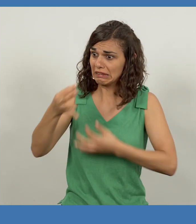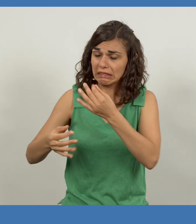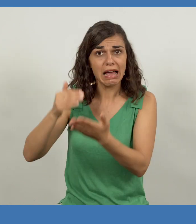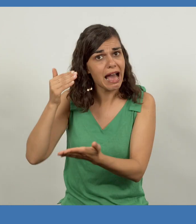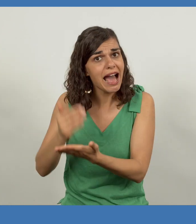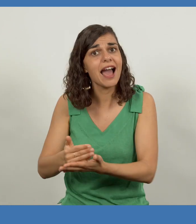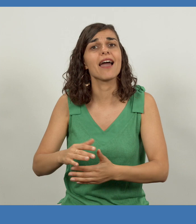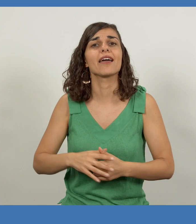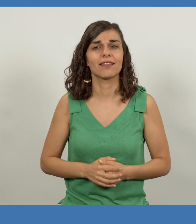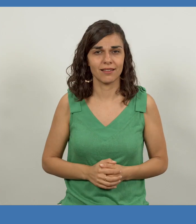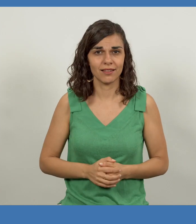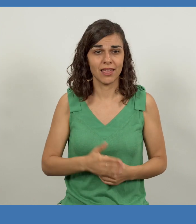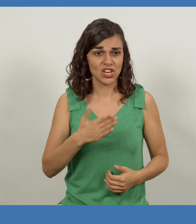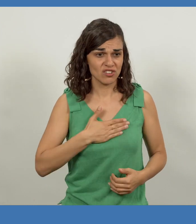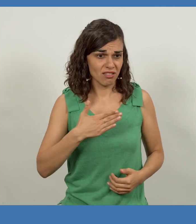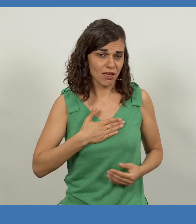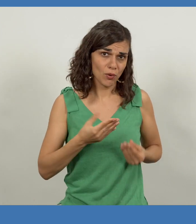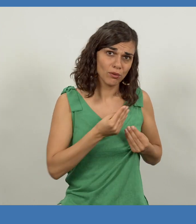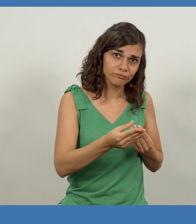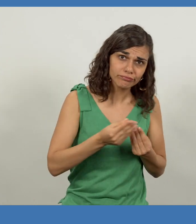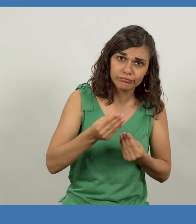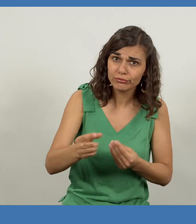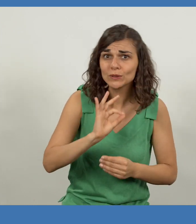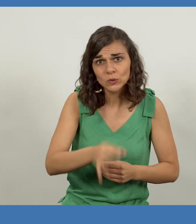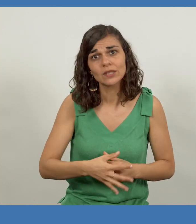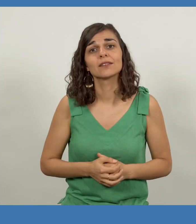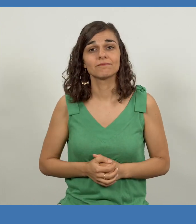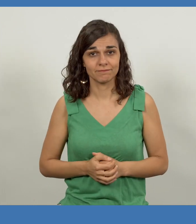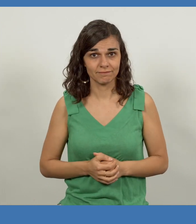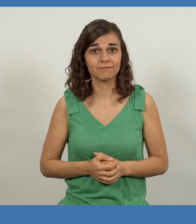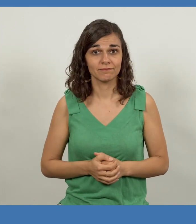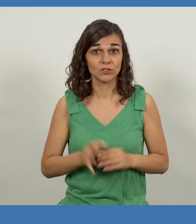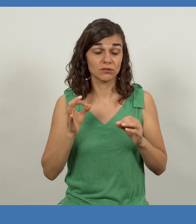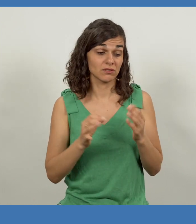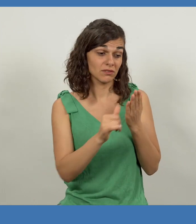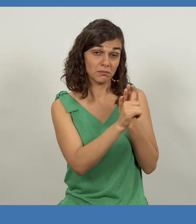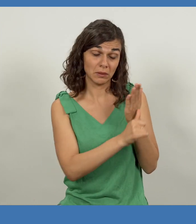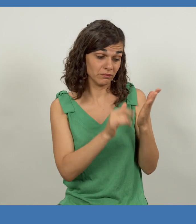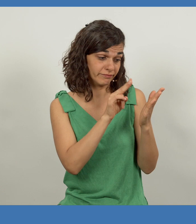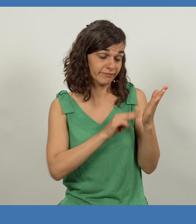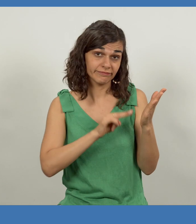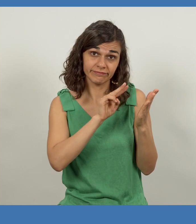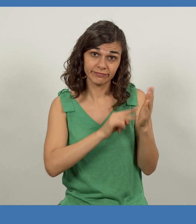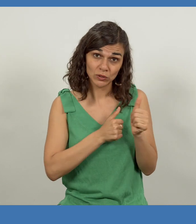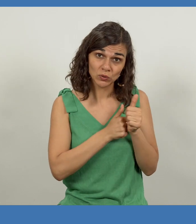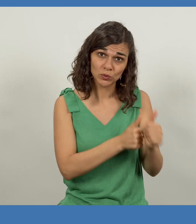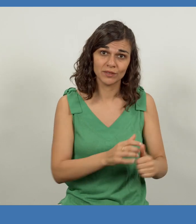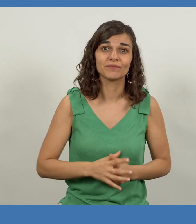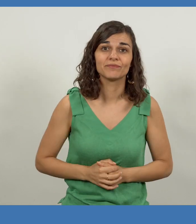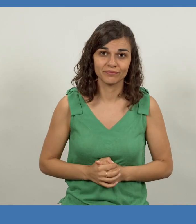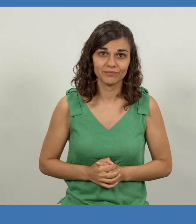plus généreux avec nos concitoyens, bref, que nous mettions en pratique sa parole, que nous soyons